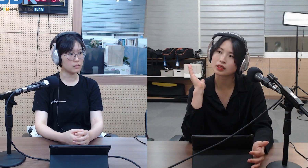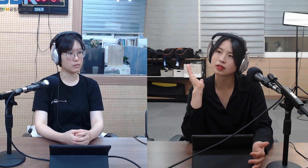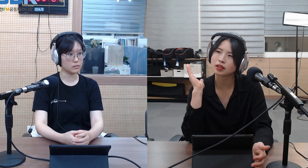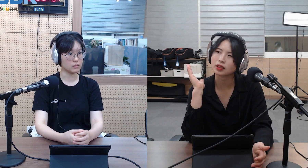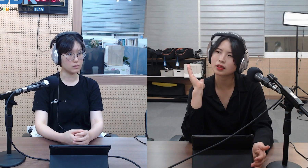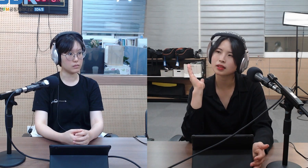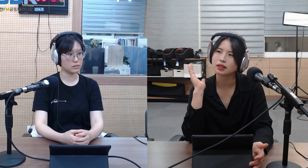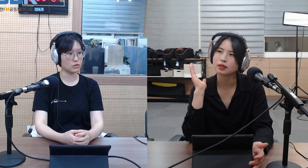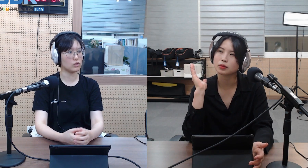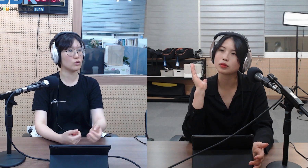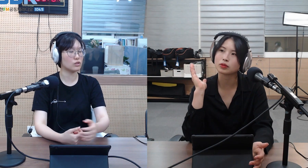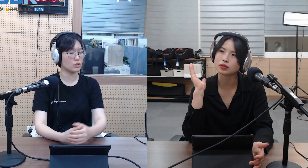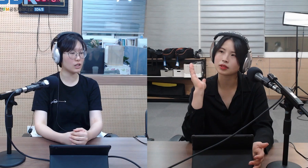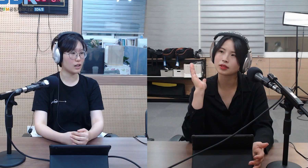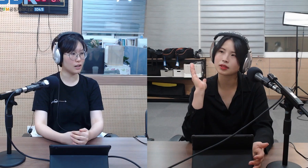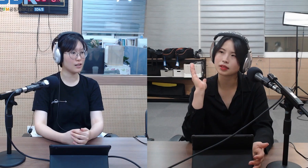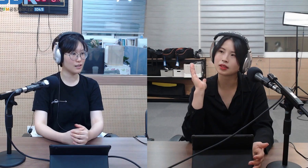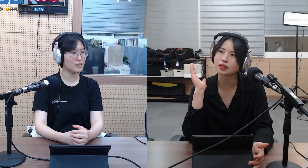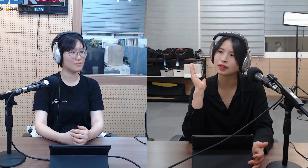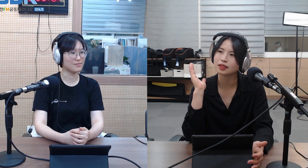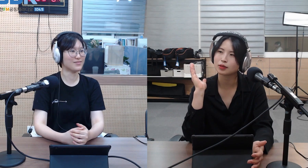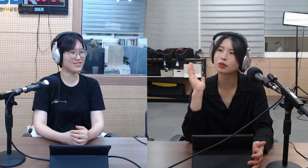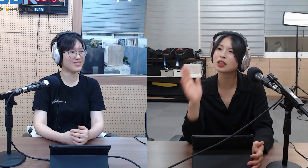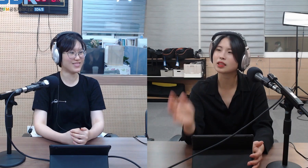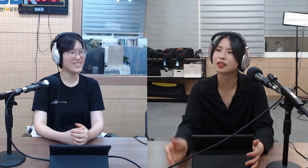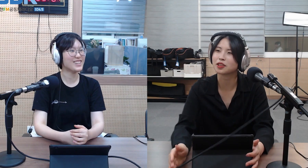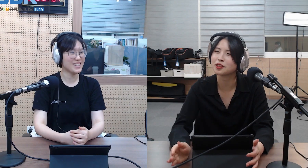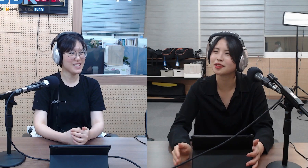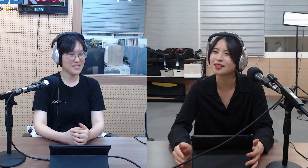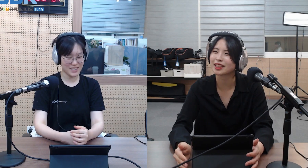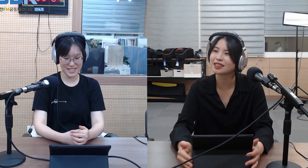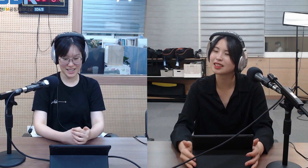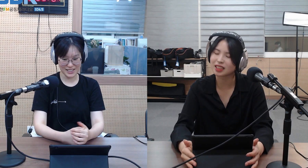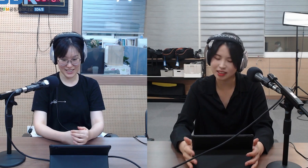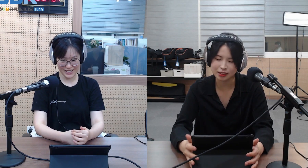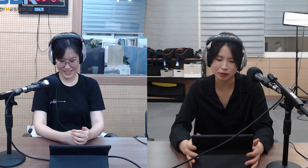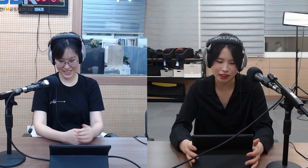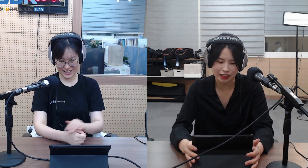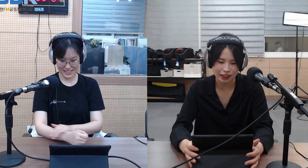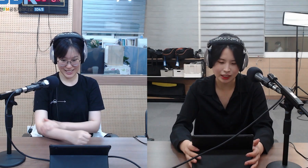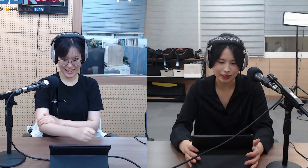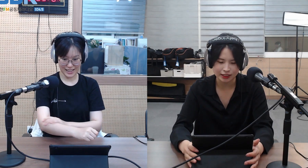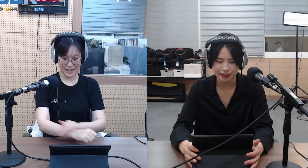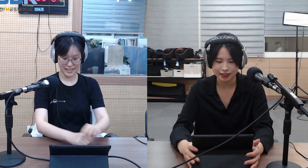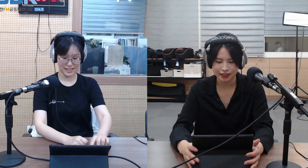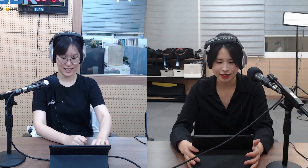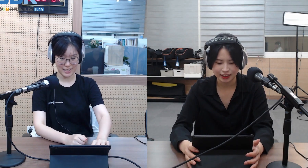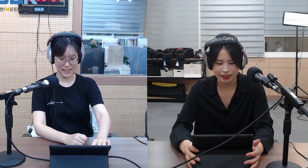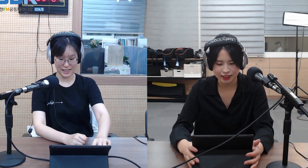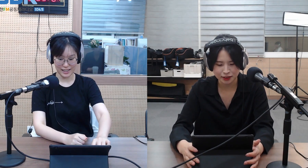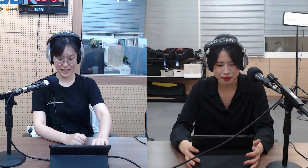이렇게. 우리도 보통. 그러니까. 네, 똑같아요. 다르지 맞아요. 않습니다. 다르지 않아.